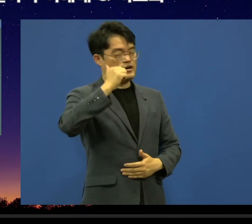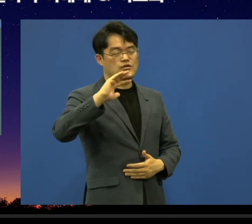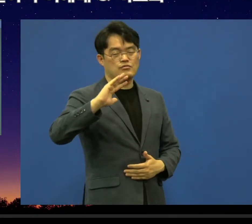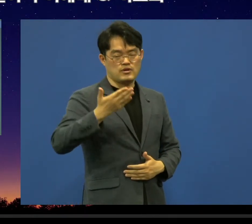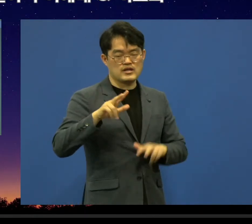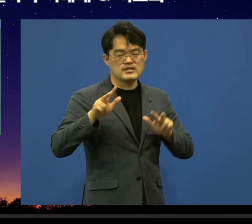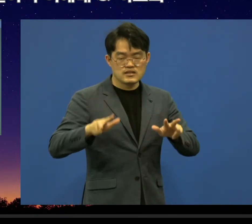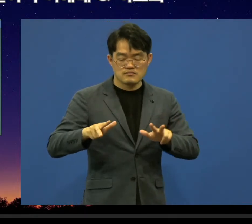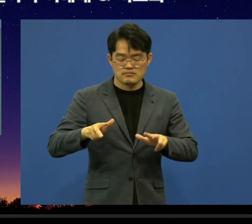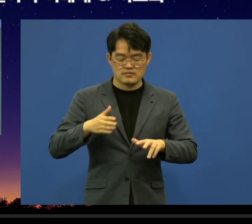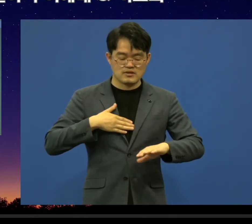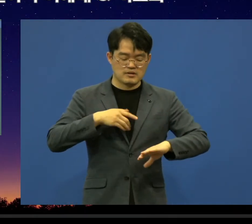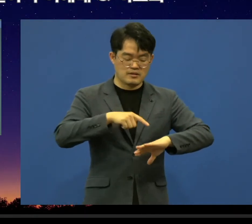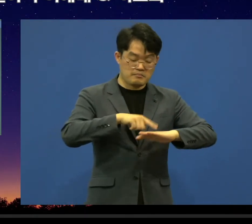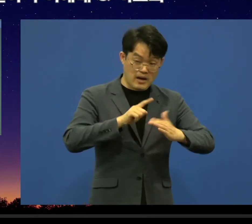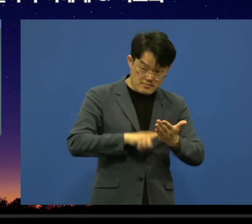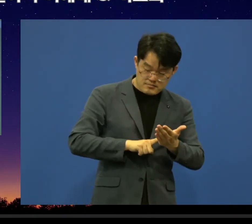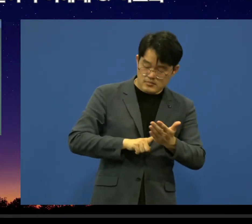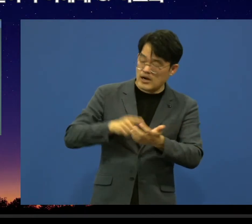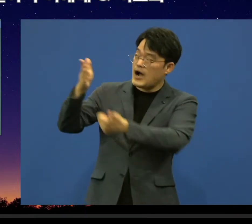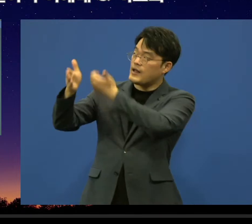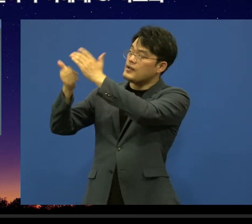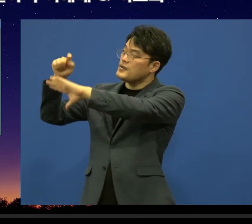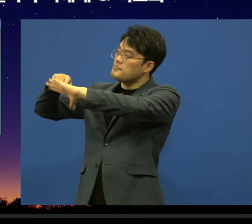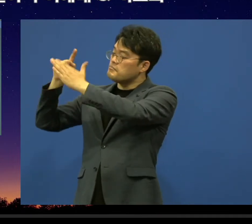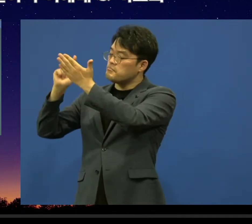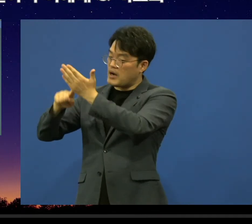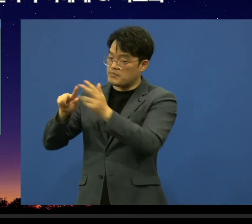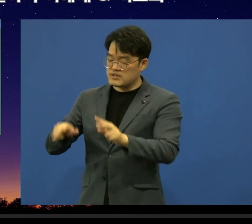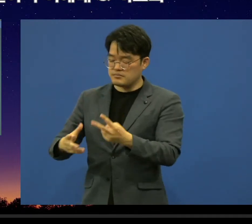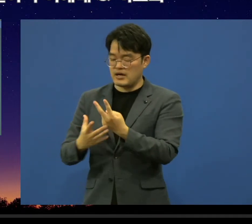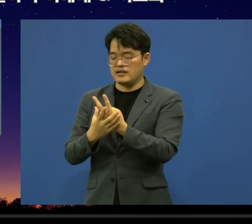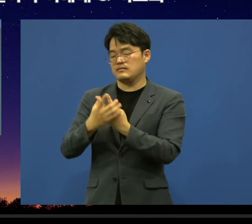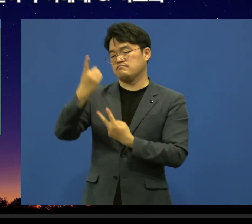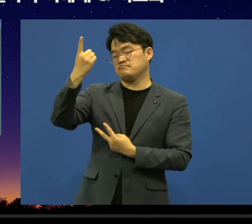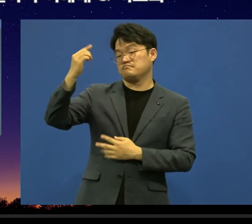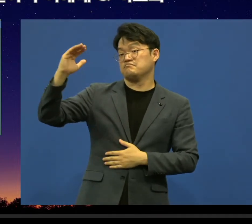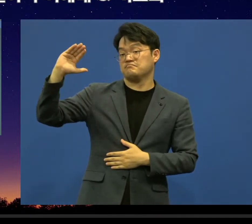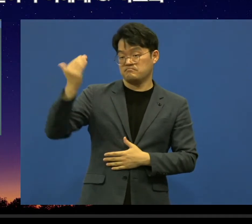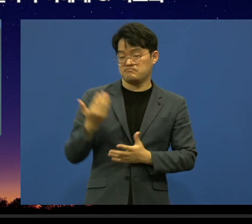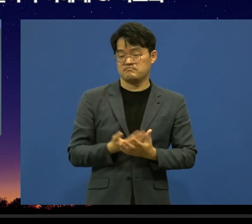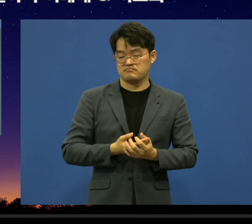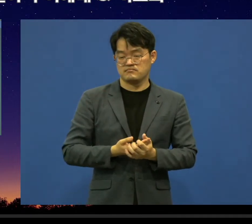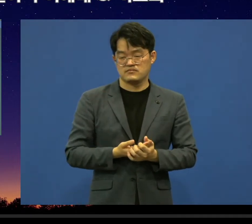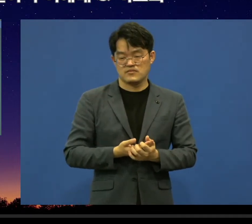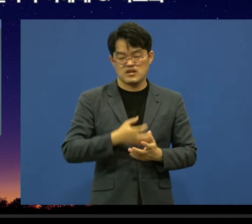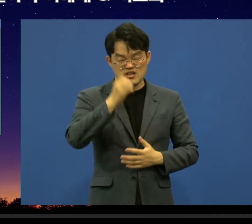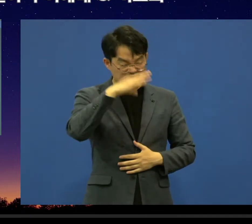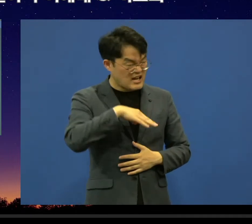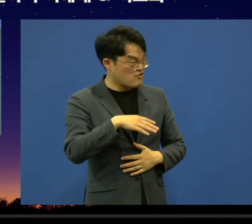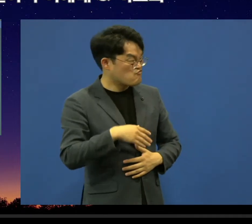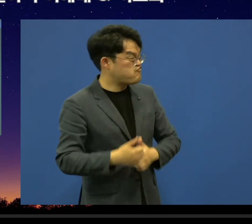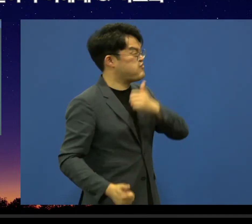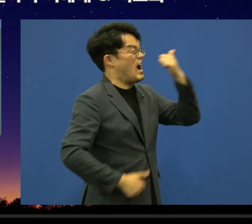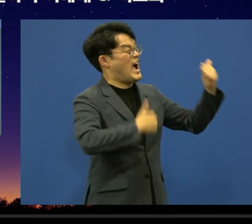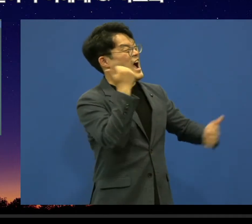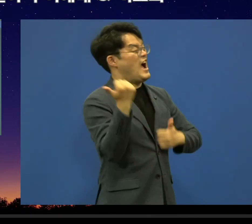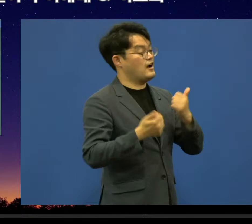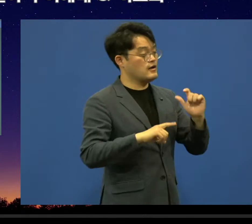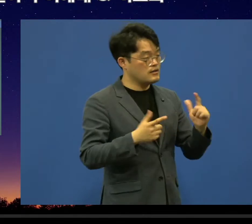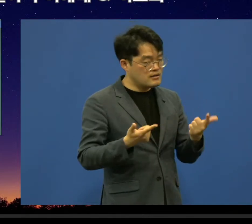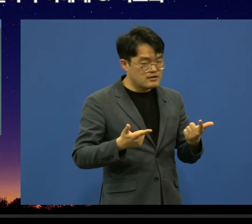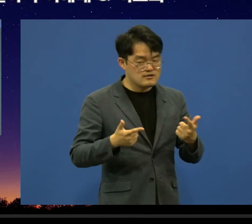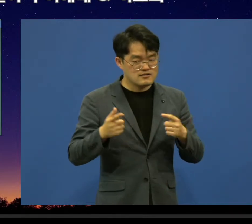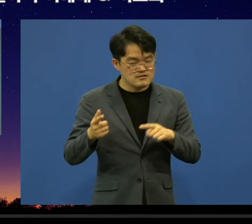하나입니다. 다윗의 분노는 행동 없는 그냥 비판이 아니에요. 곧